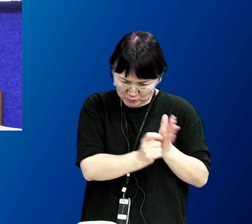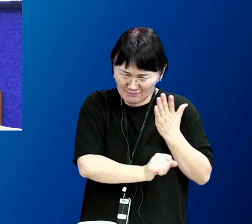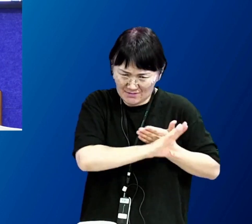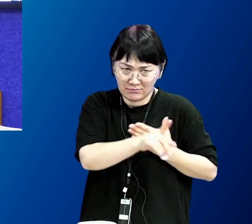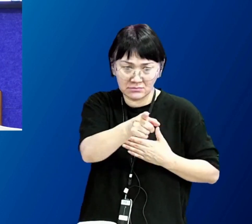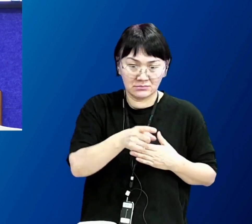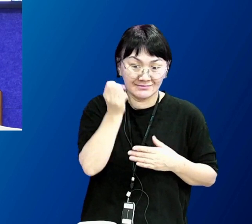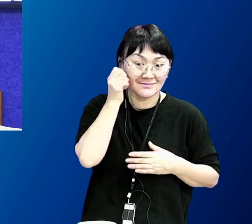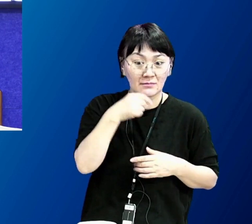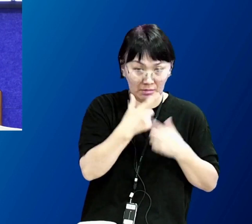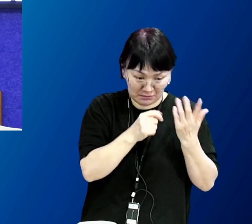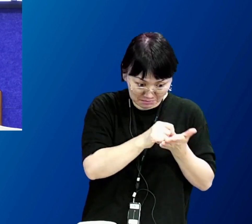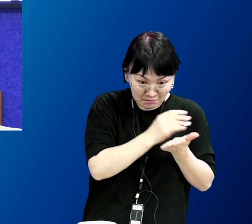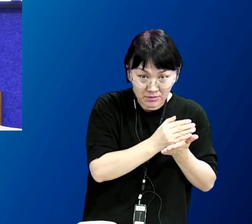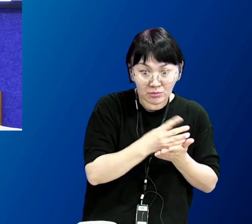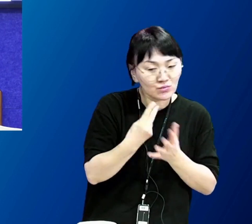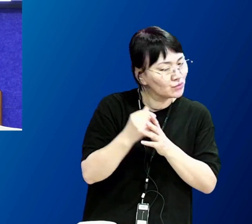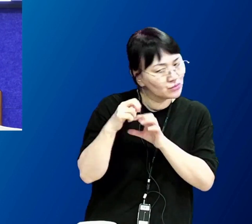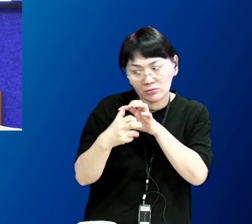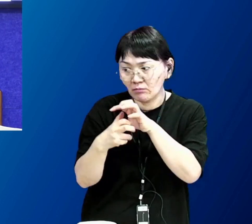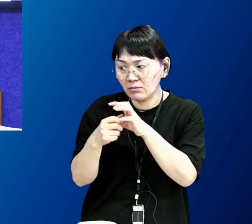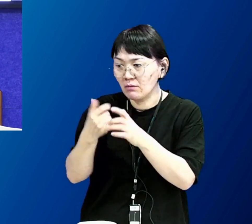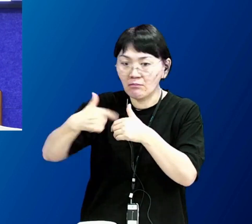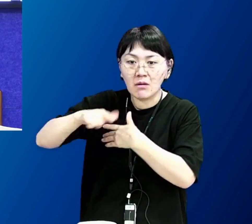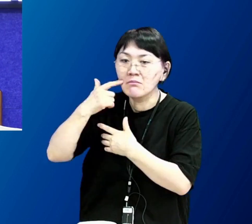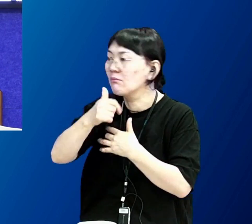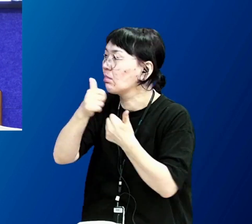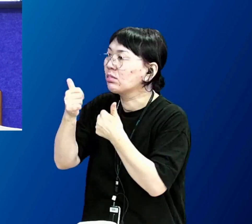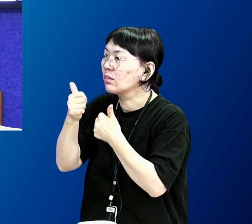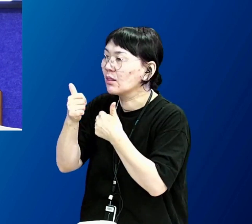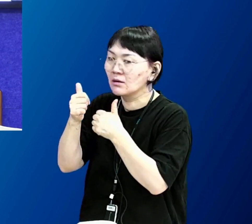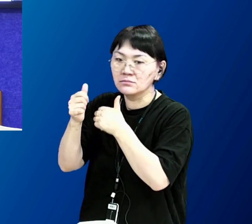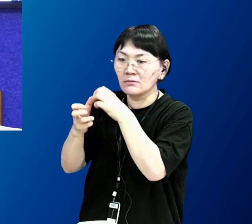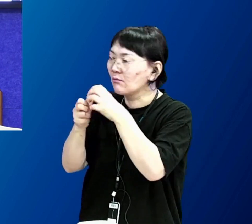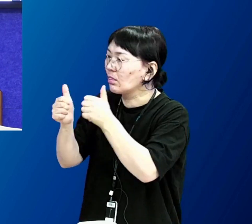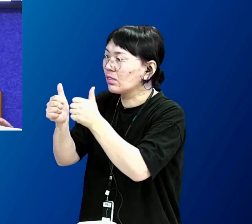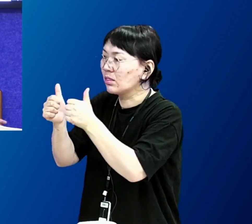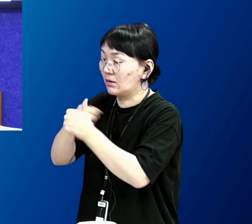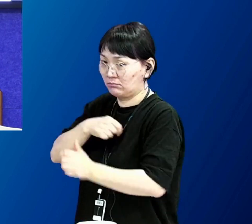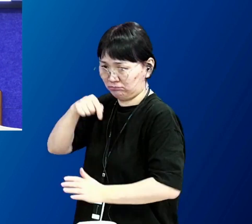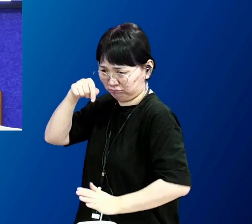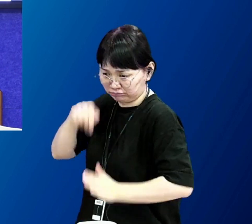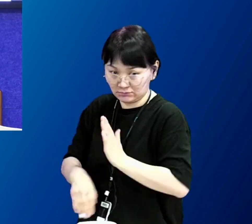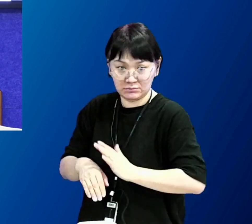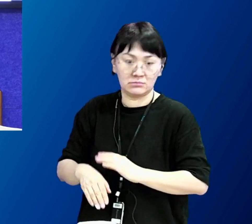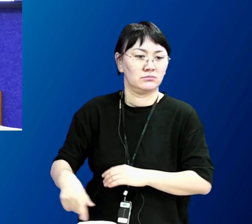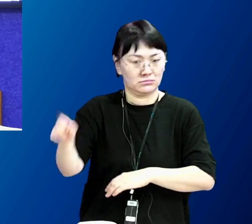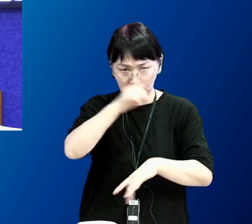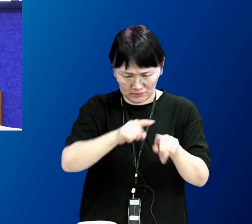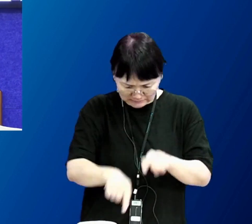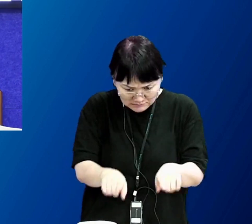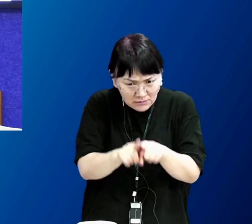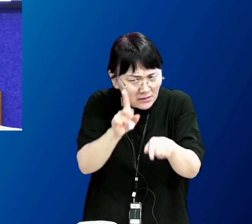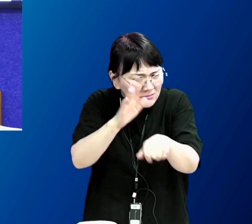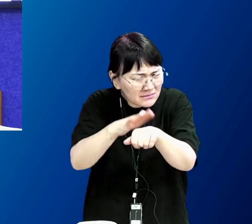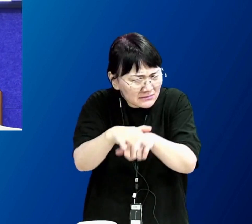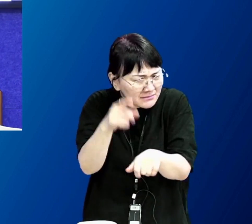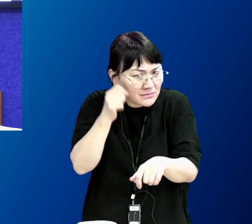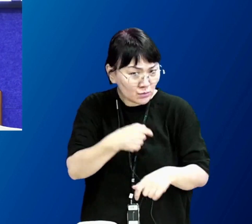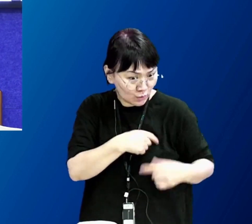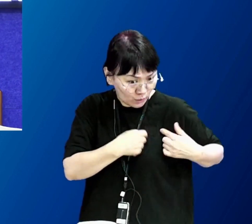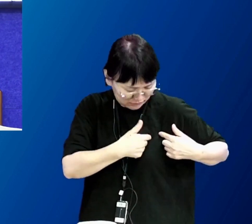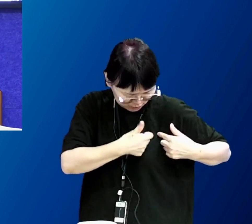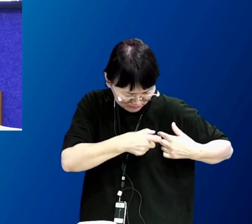ертөнцийг хайрсан хайр олон хари үндэснүүдийг хайрсан хайрс олон сүйрсэн биз бэбиж тэр одоо тасралтгүй байдэн сануулж